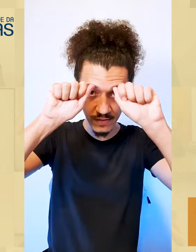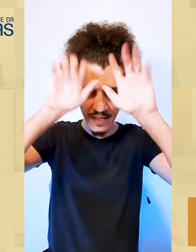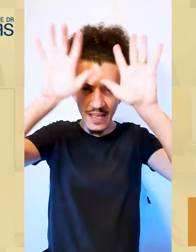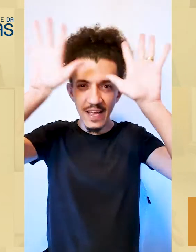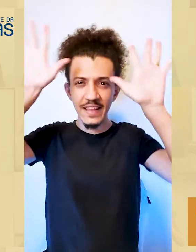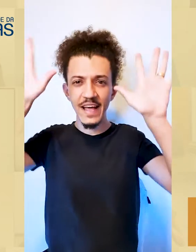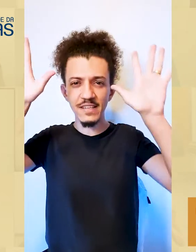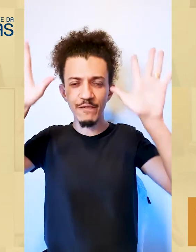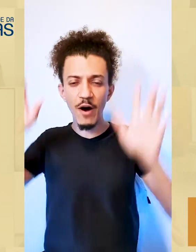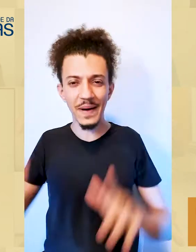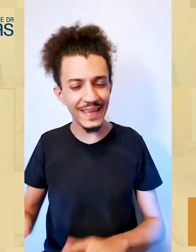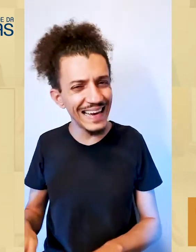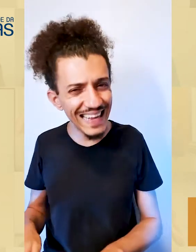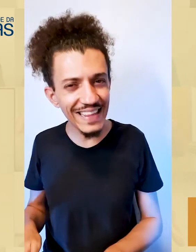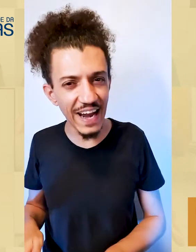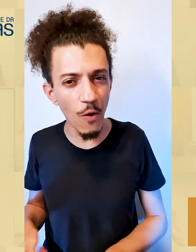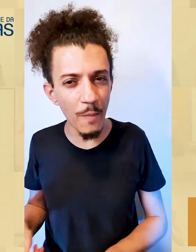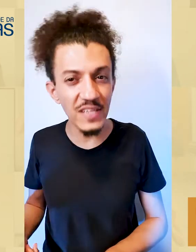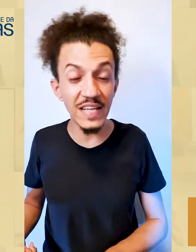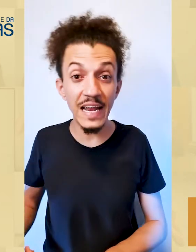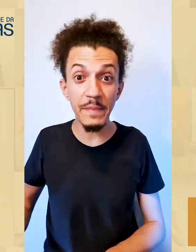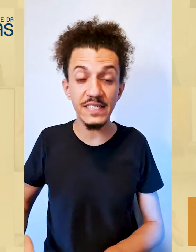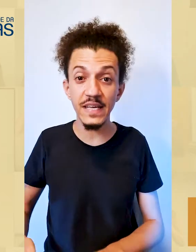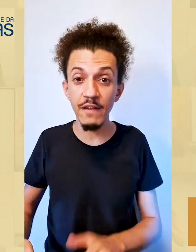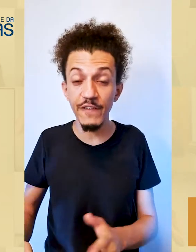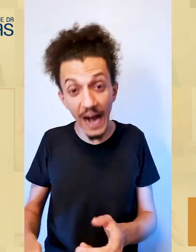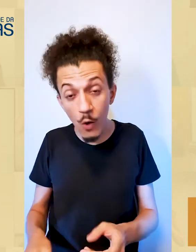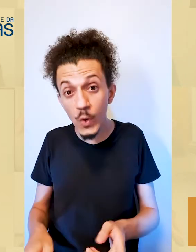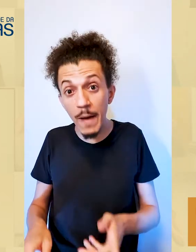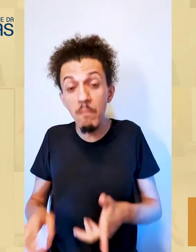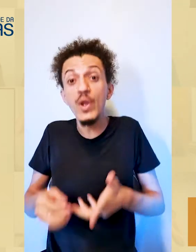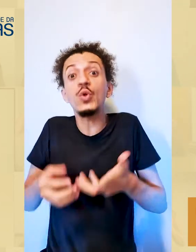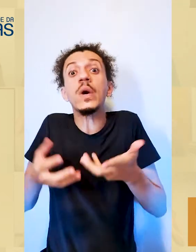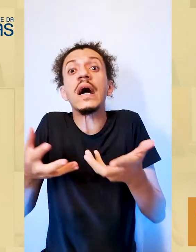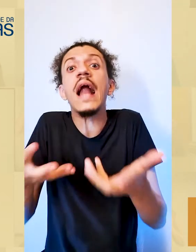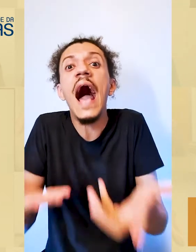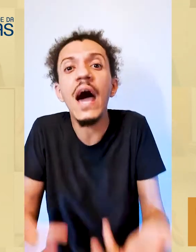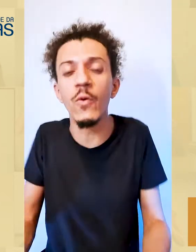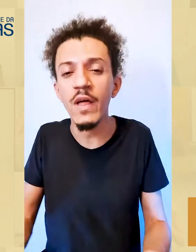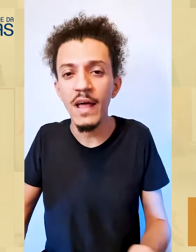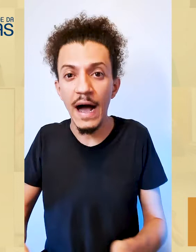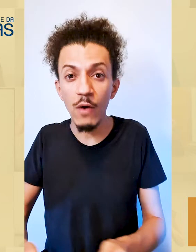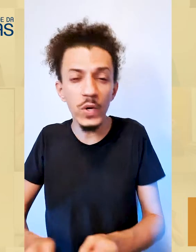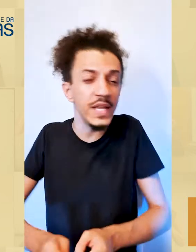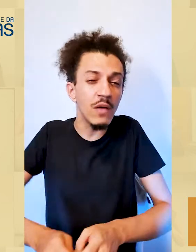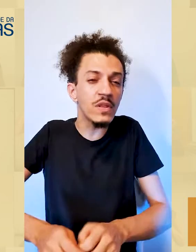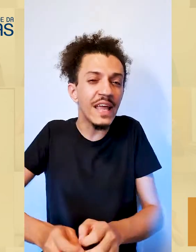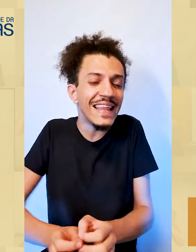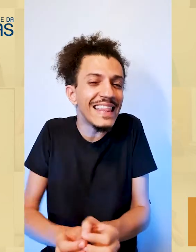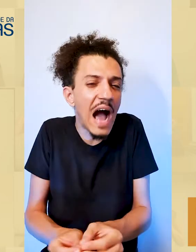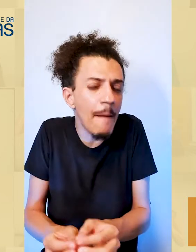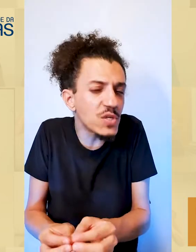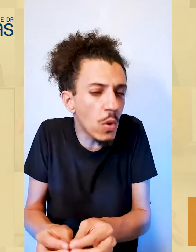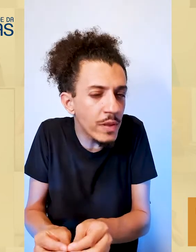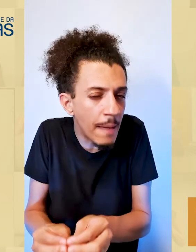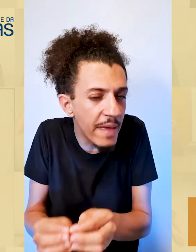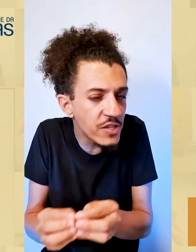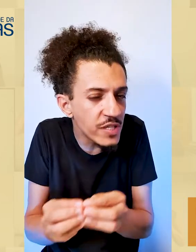mistérios, dessa forma, que literalmente na Libras significa algo que é muito claro, algo que não tem